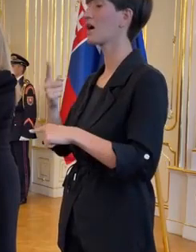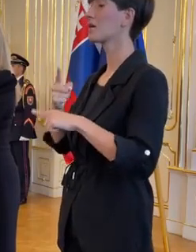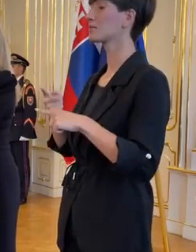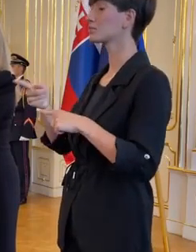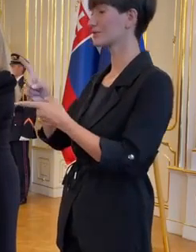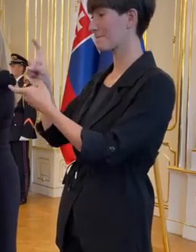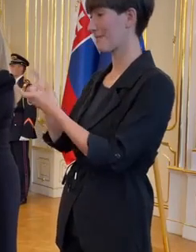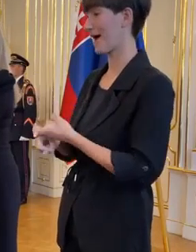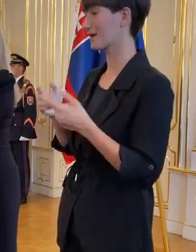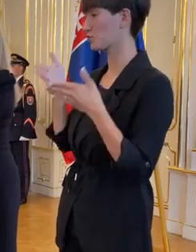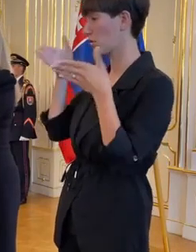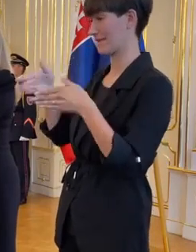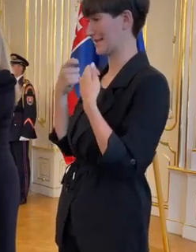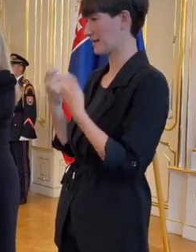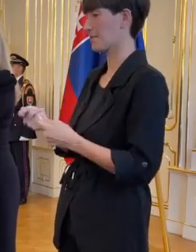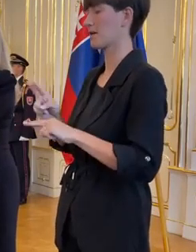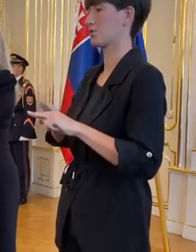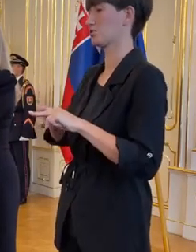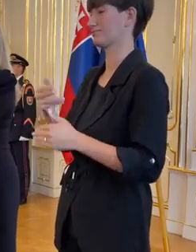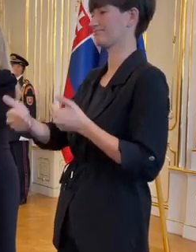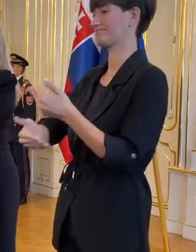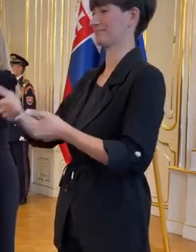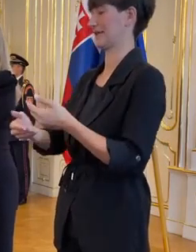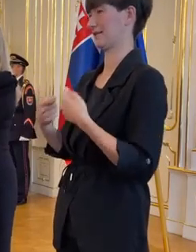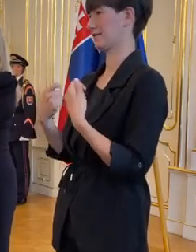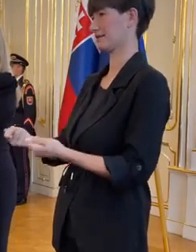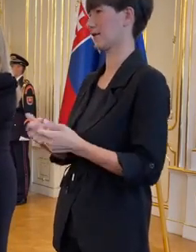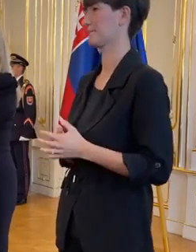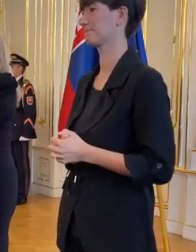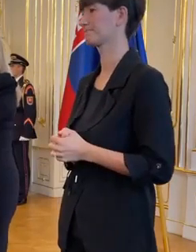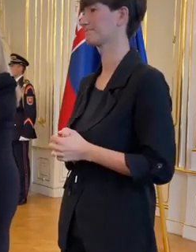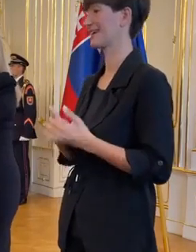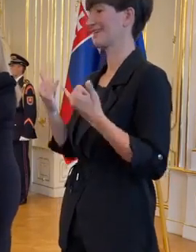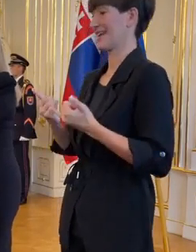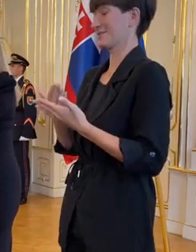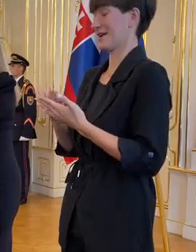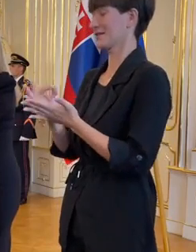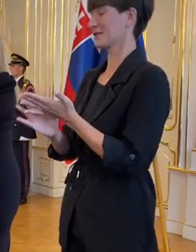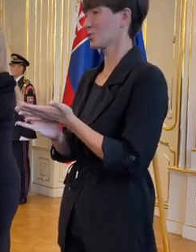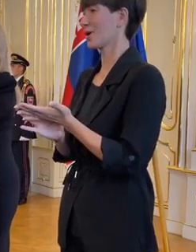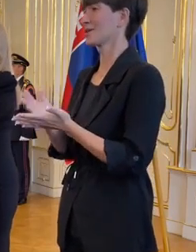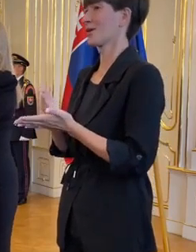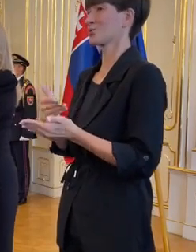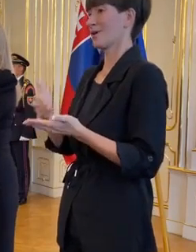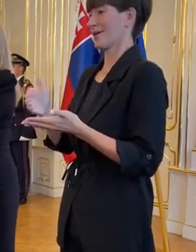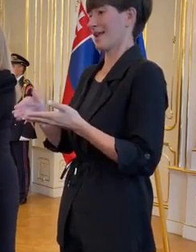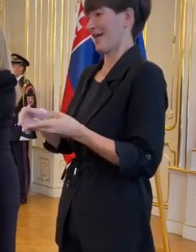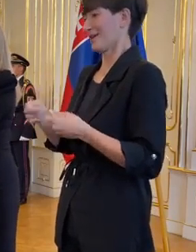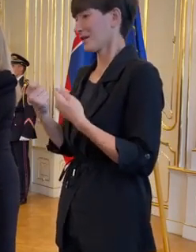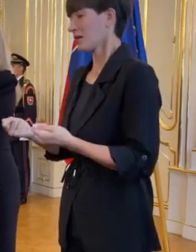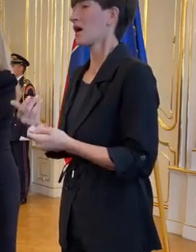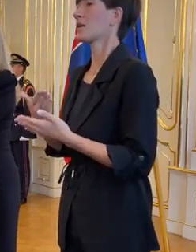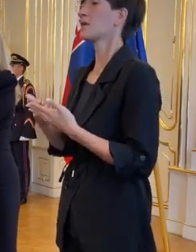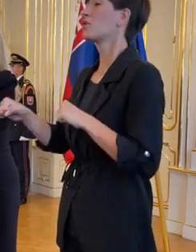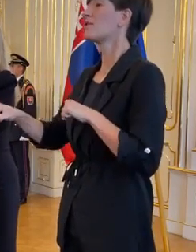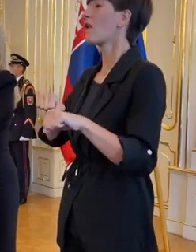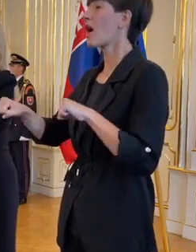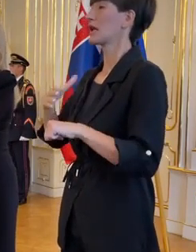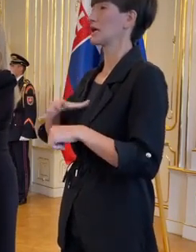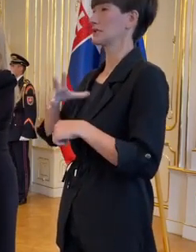partnerov by už bola na škodu všetkým. Vy ste tento moment pomenovali a rozhodli sa z vlády odísť. A ja toto